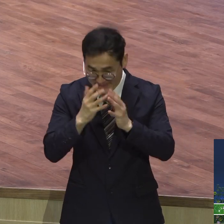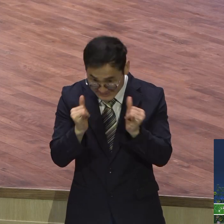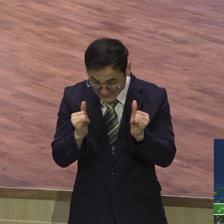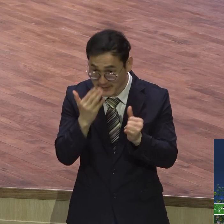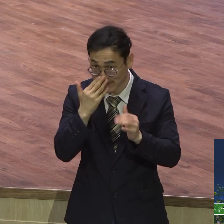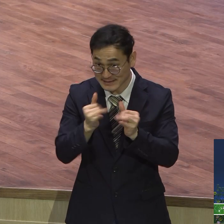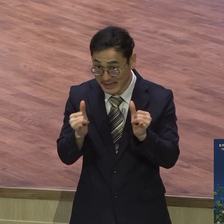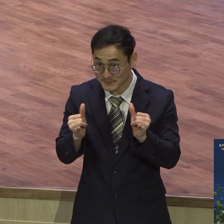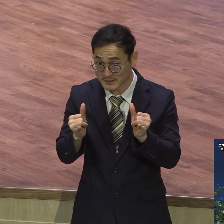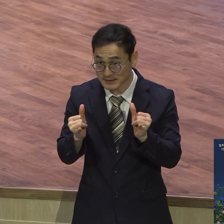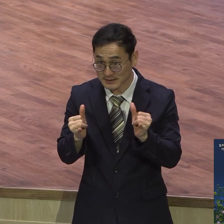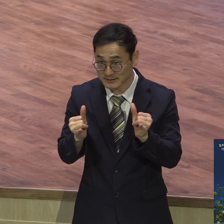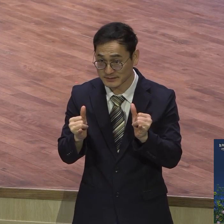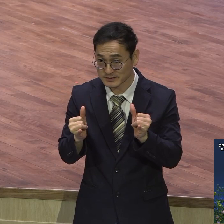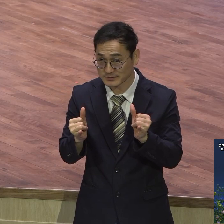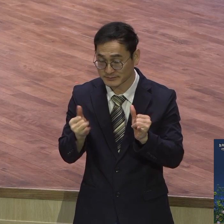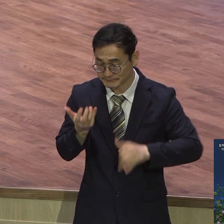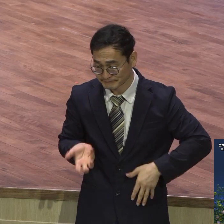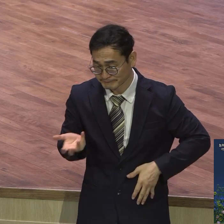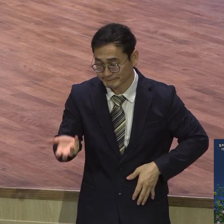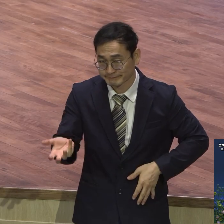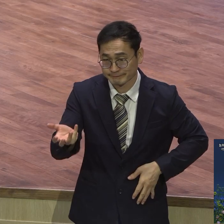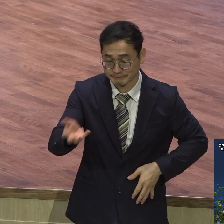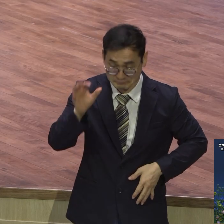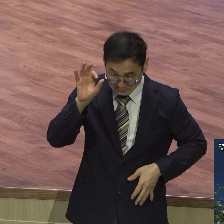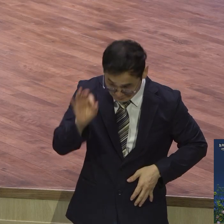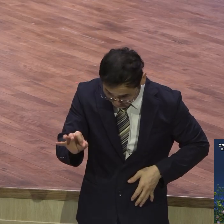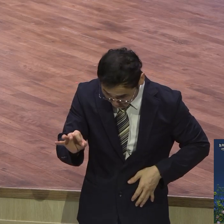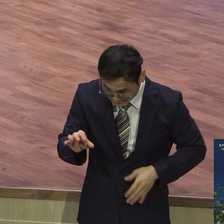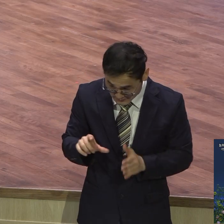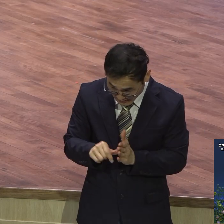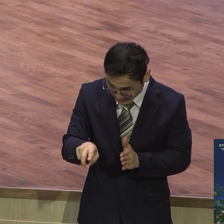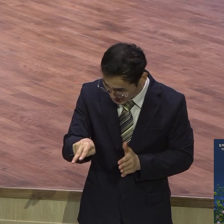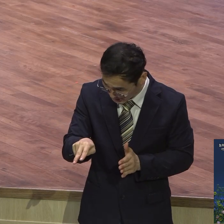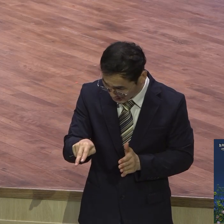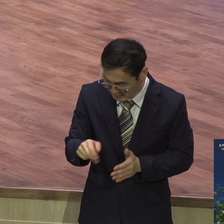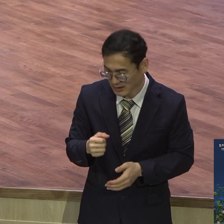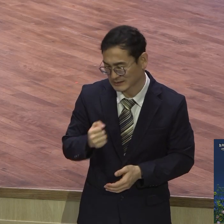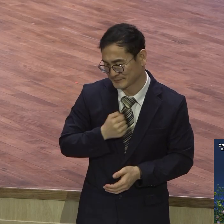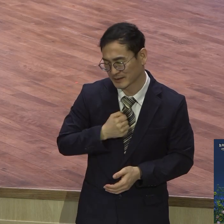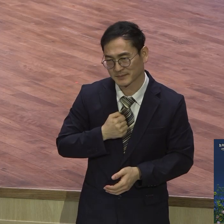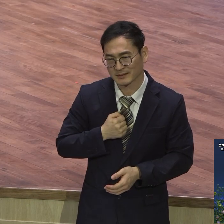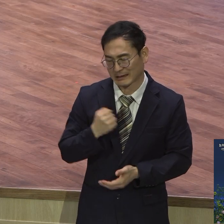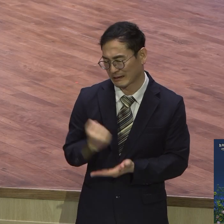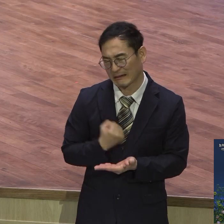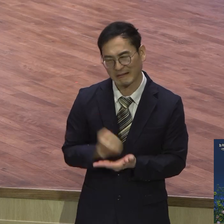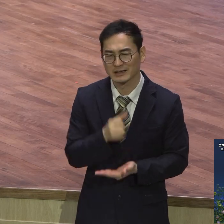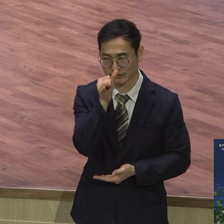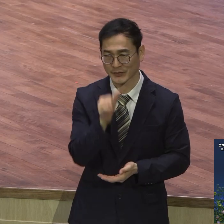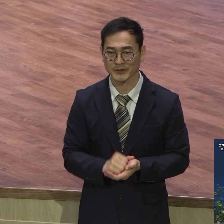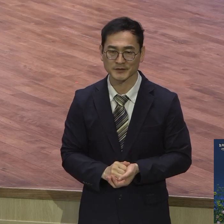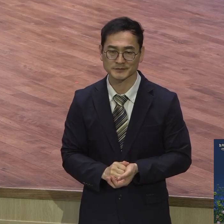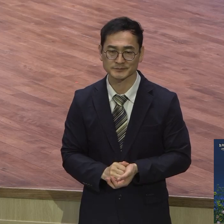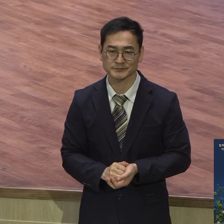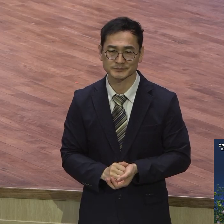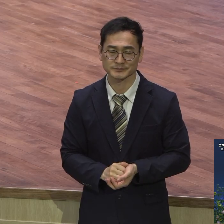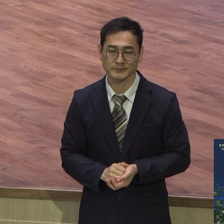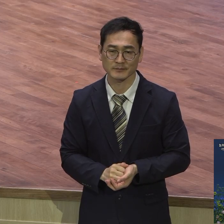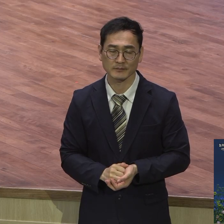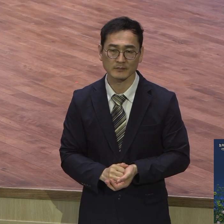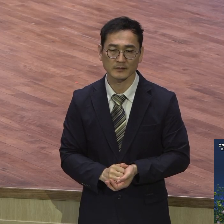안타깝고 아쉬운 사건들이 참 많이 나옵니다. 그 중에 대표적 사건 중 하나가 오늘